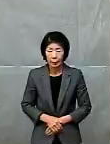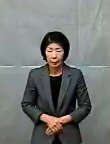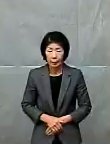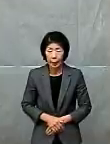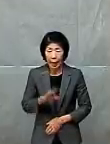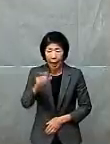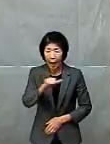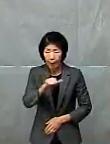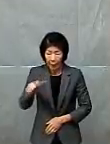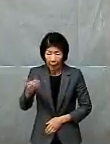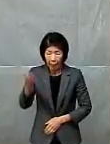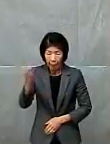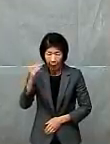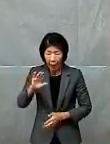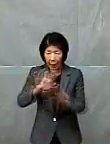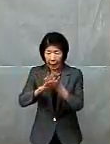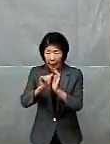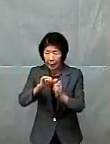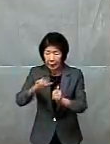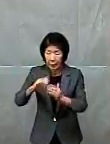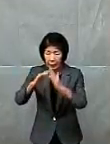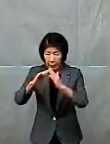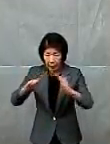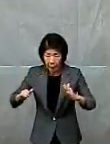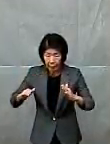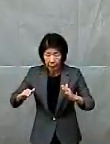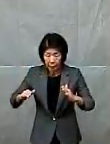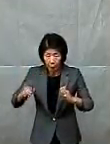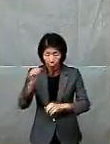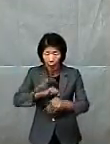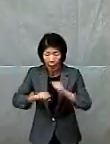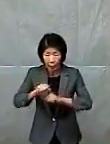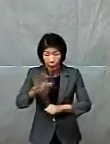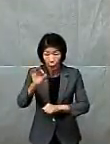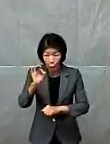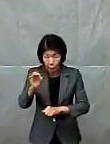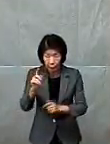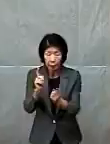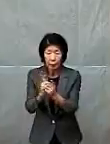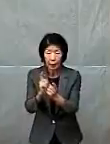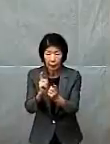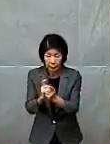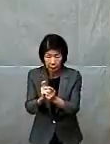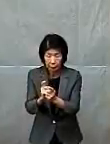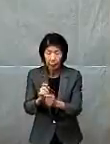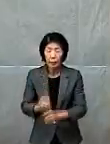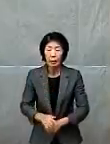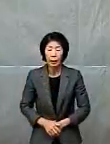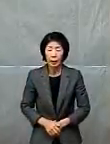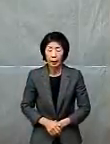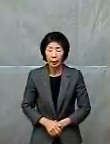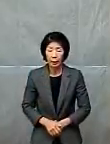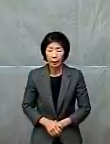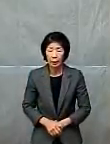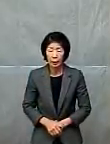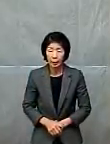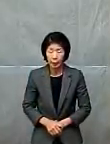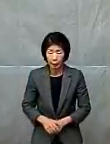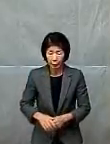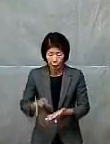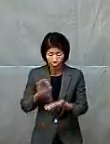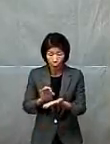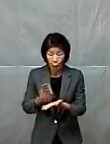安倍元県議の政務活動費に対するその政務活動費の支